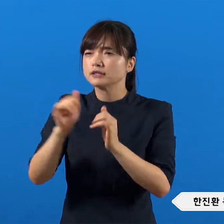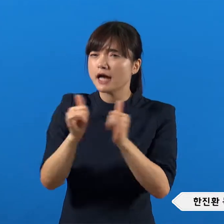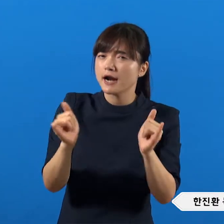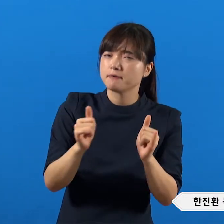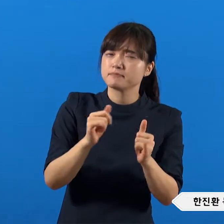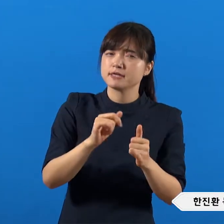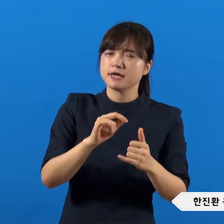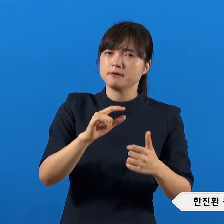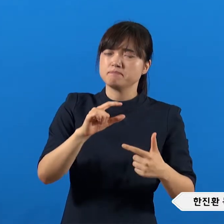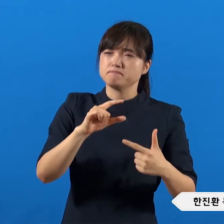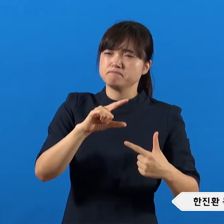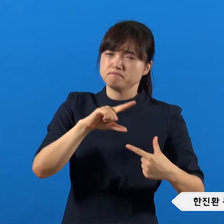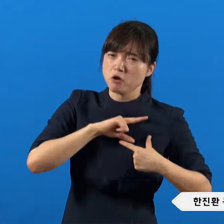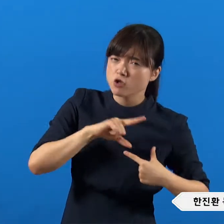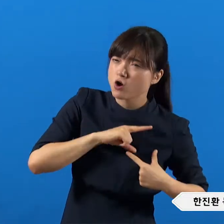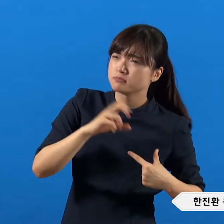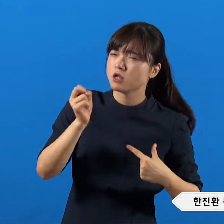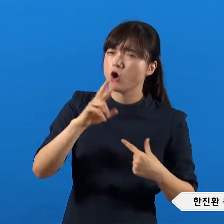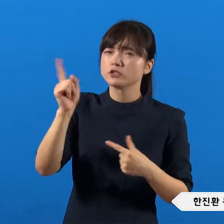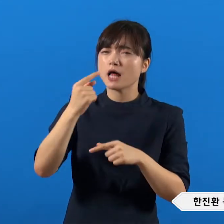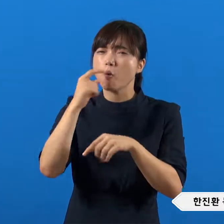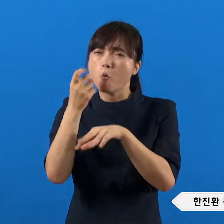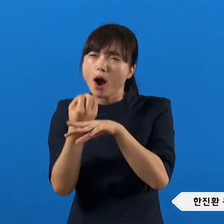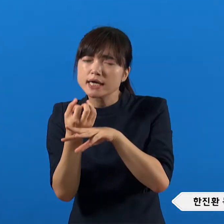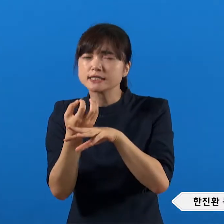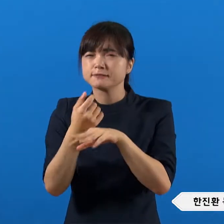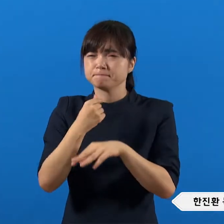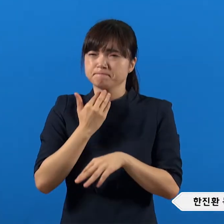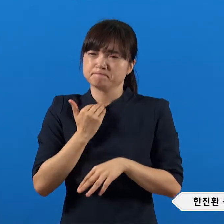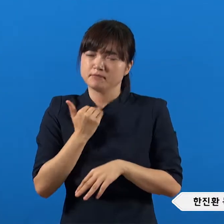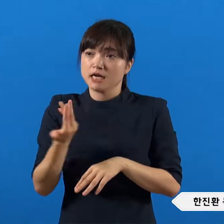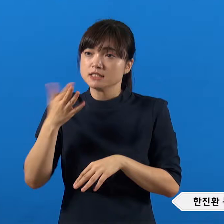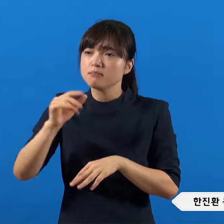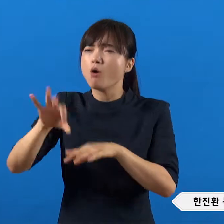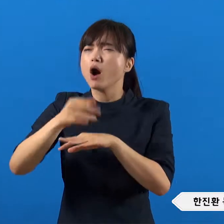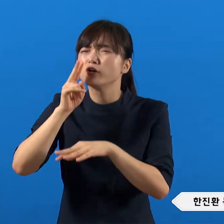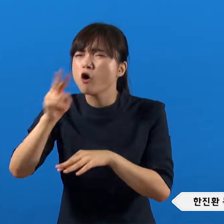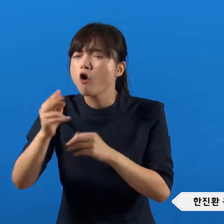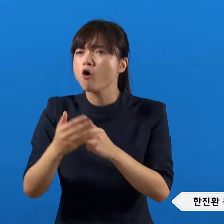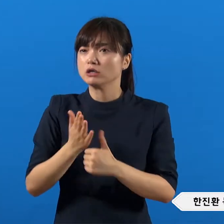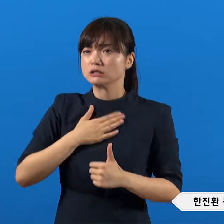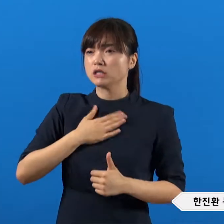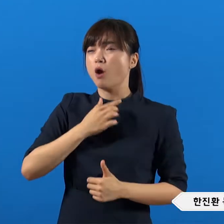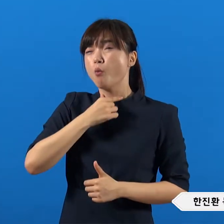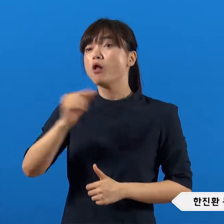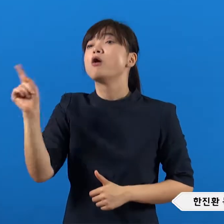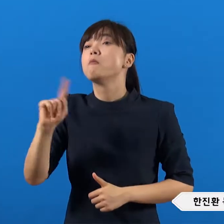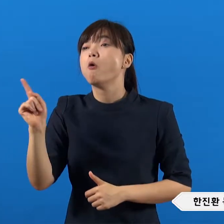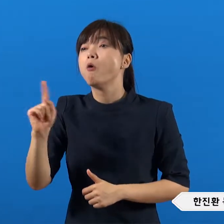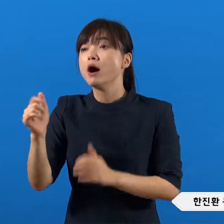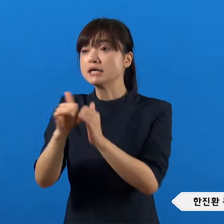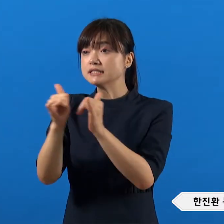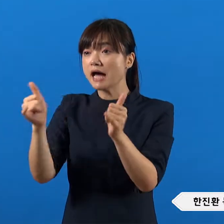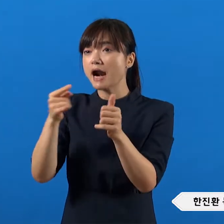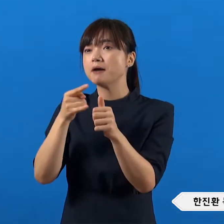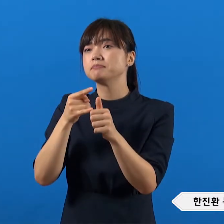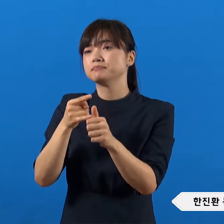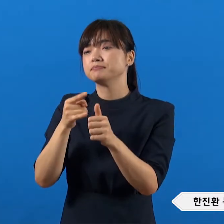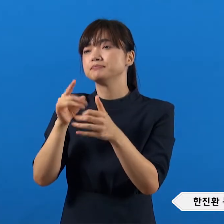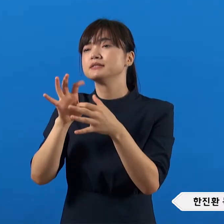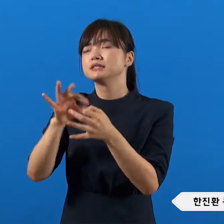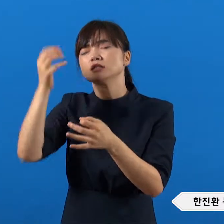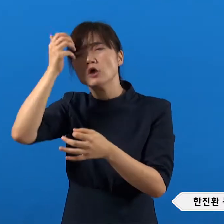명성입니다. 어떤 사람의 야망은 황금입니다. 그러나 폐하시여, 저의 야망은 사람들의